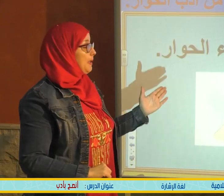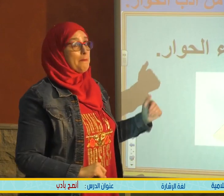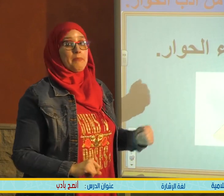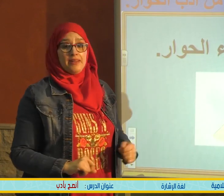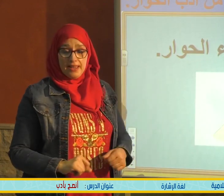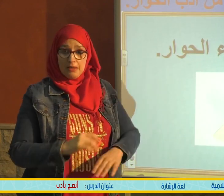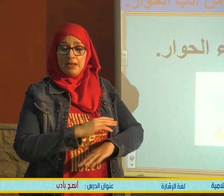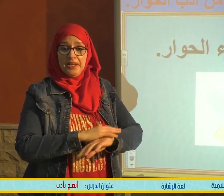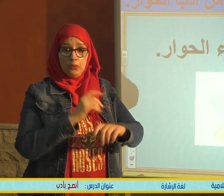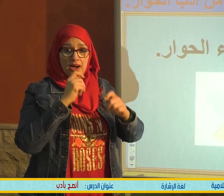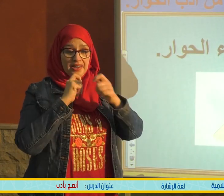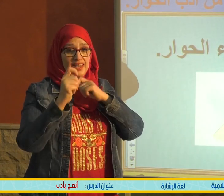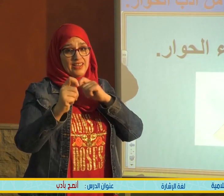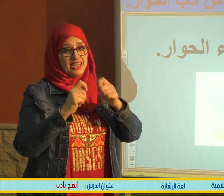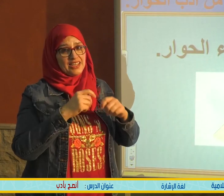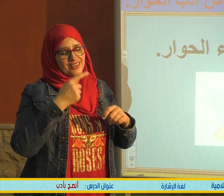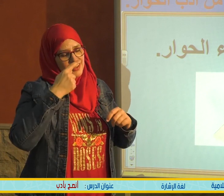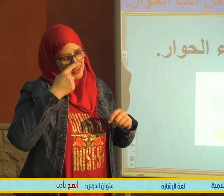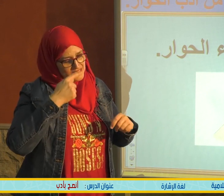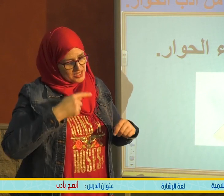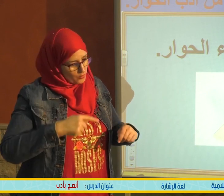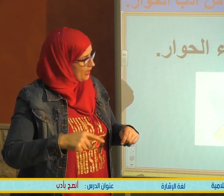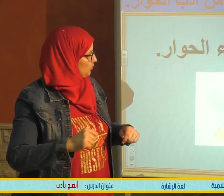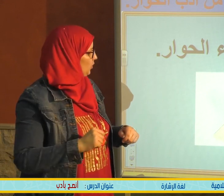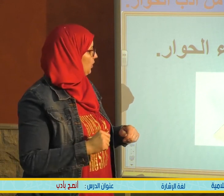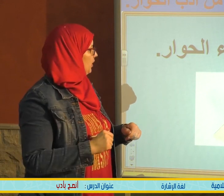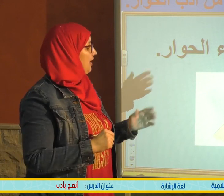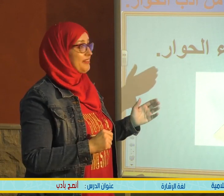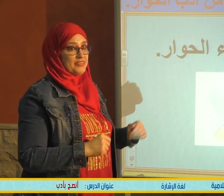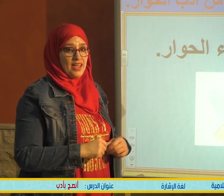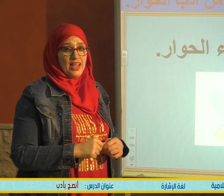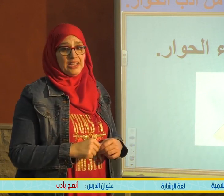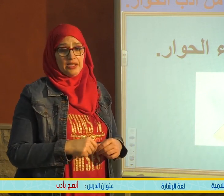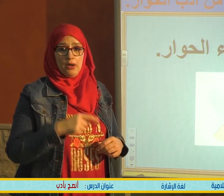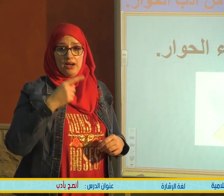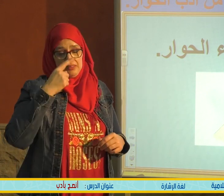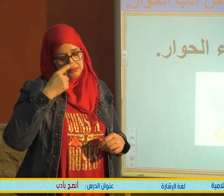من أدب الحوار كذلك التواضع أثناء الحوار.